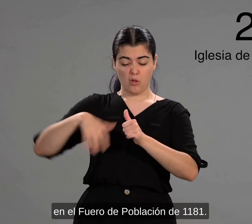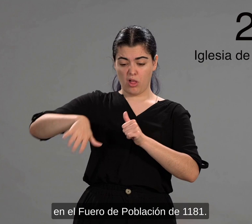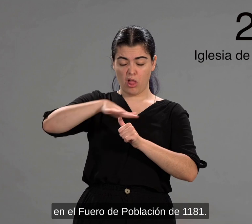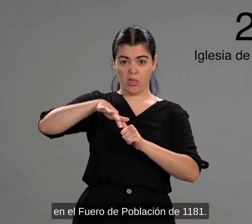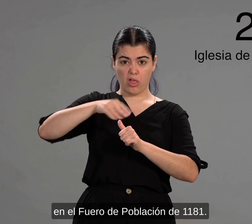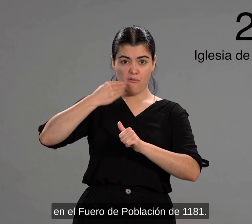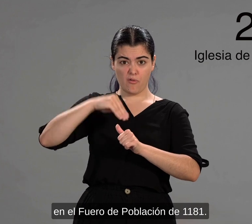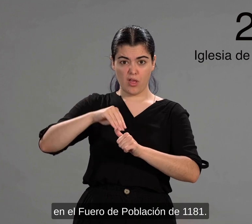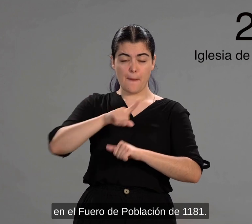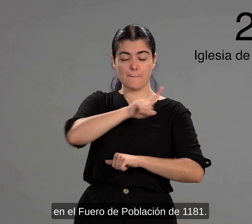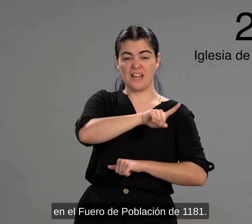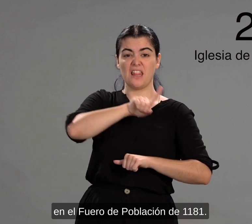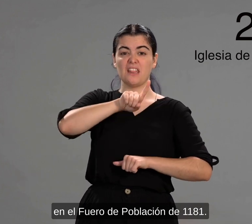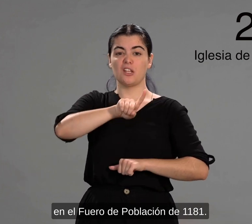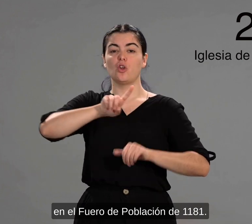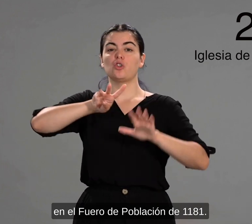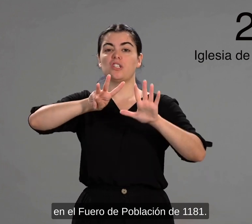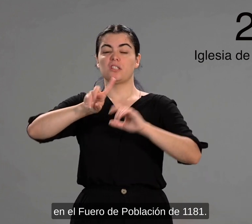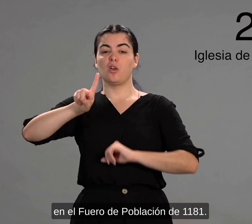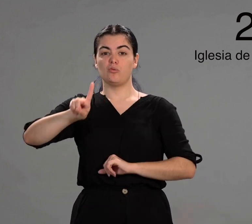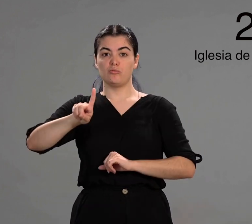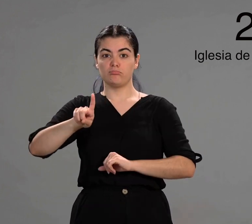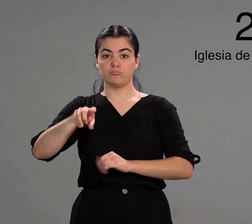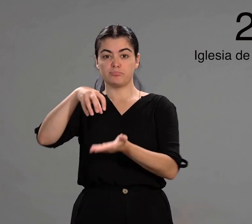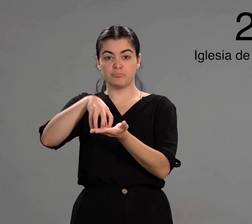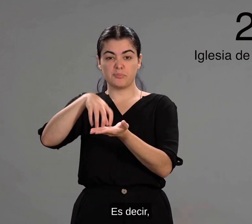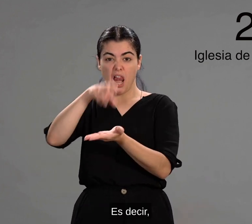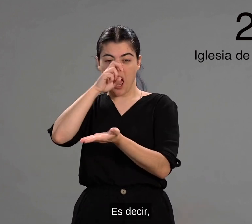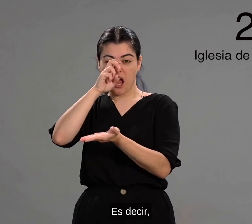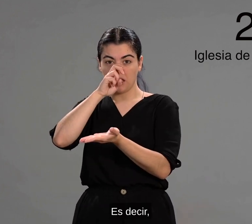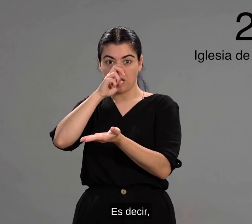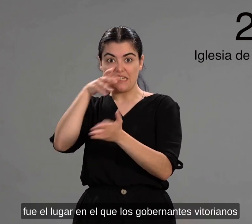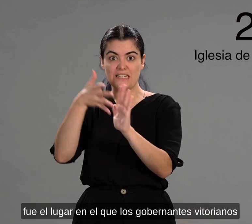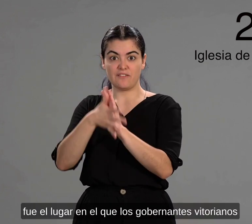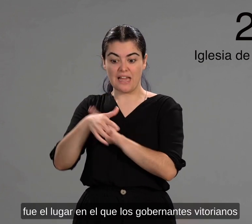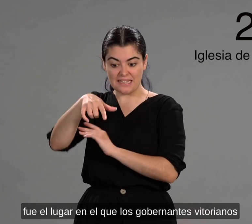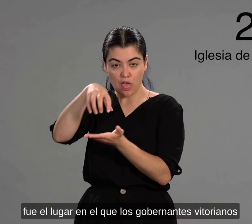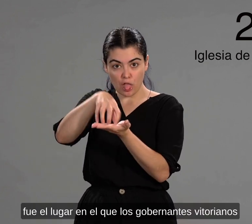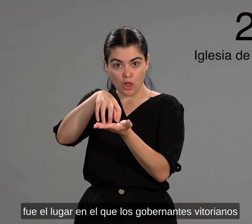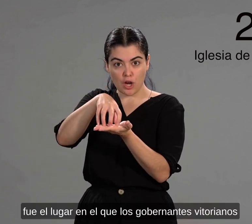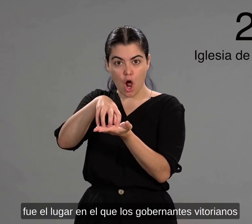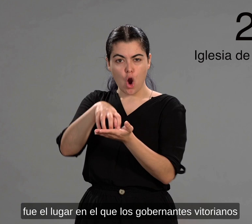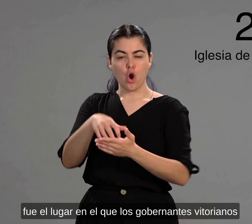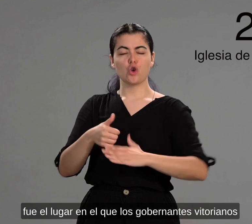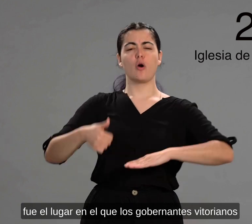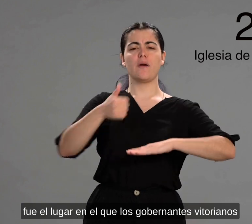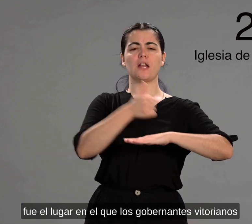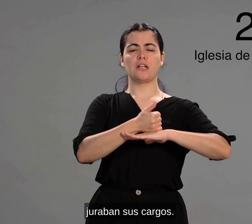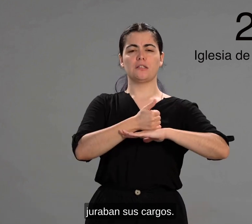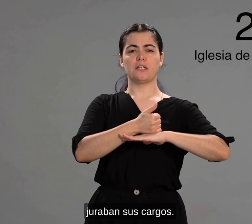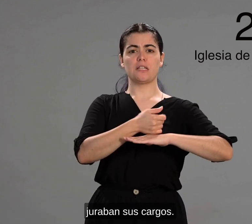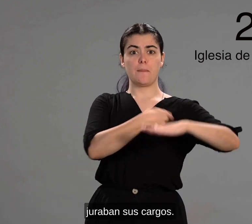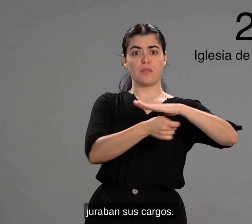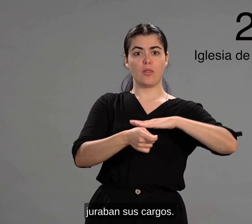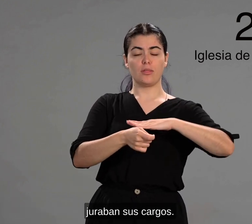Población de 1181. Es decir, fue el lugar en el que los gobernantes vitorianos juraban sus cargos.